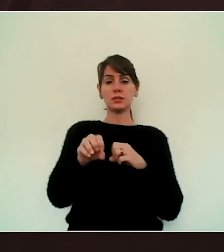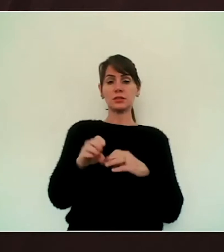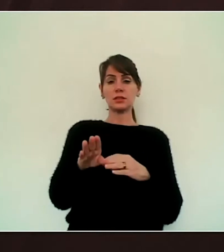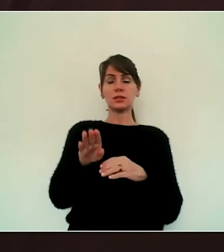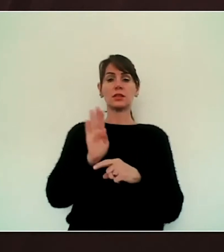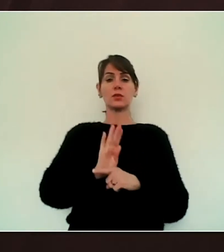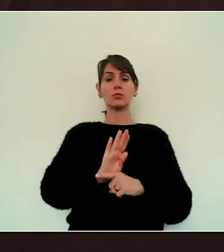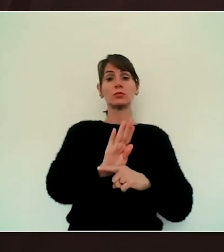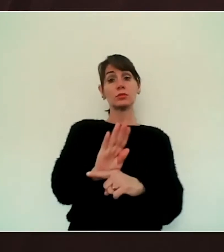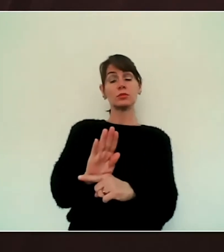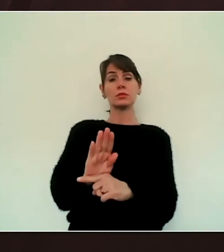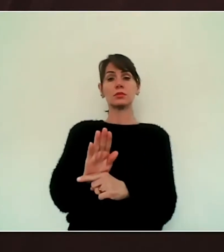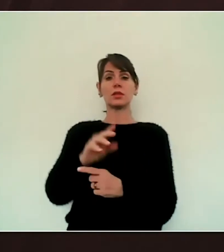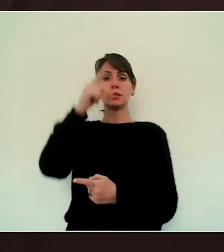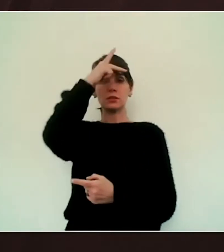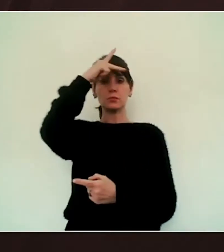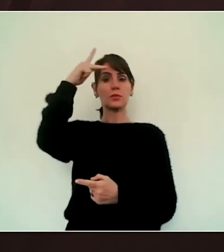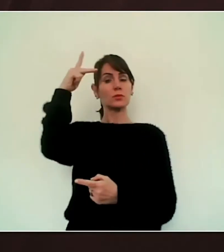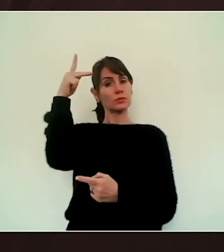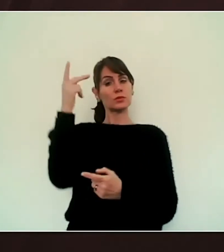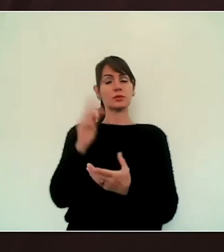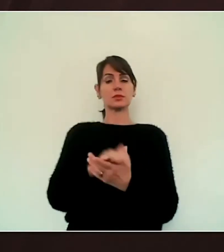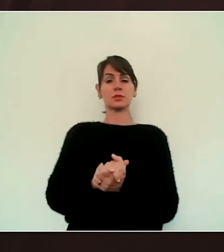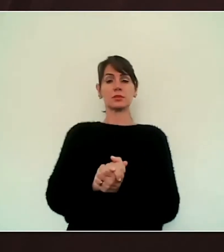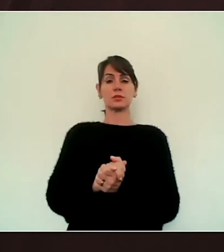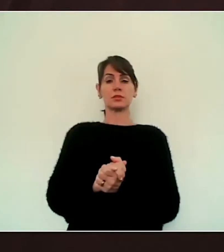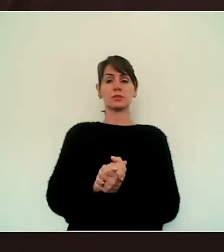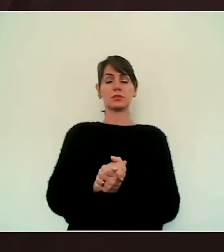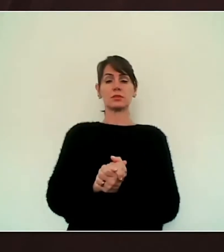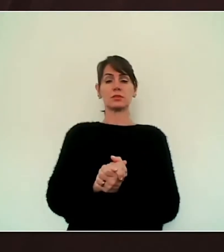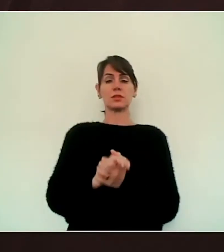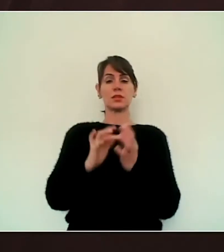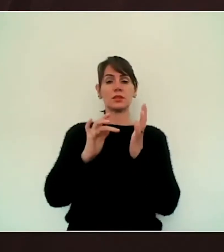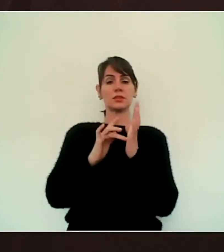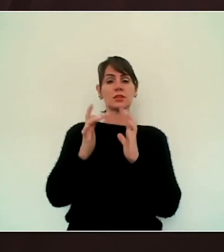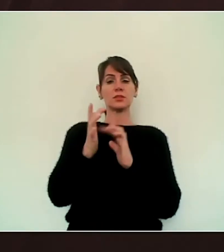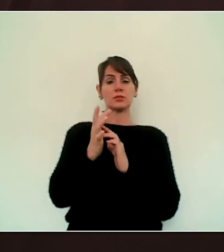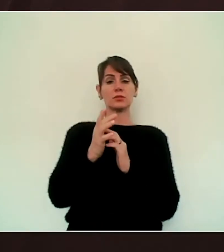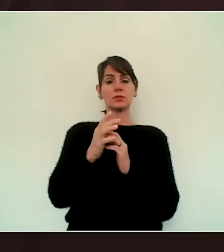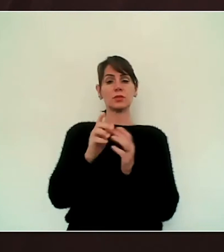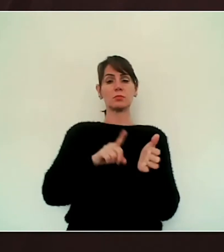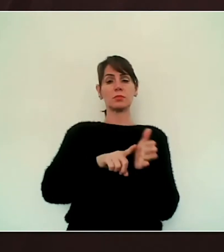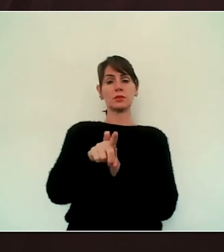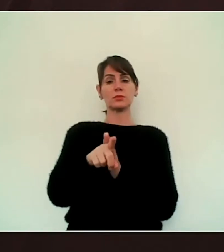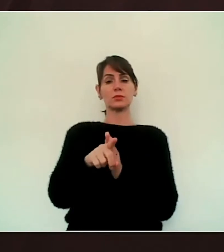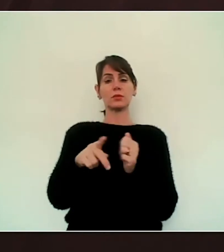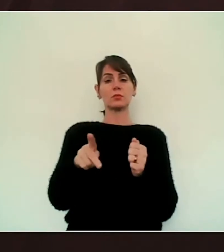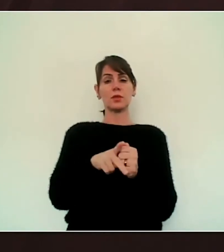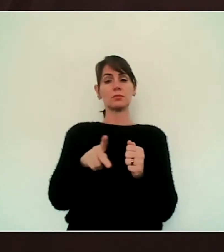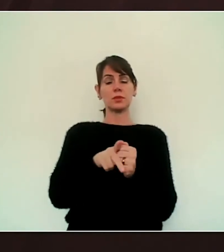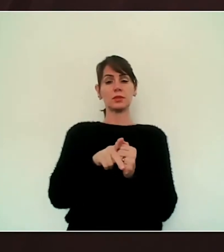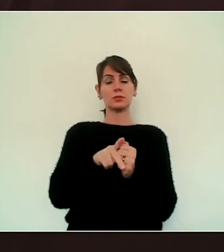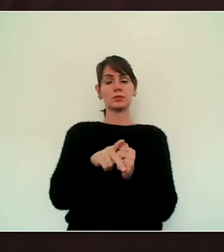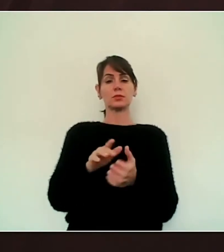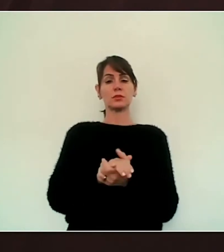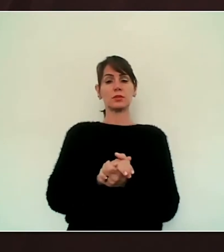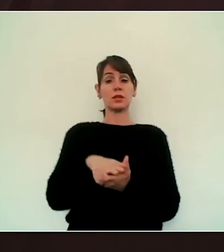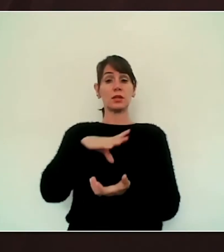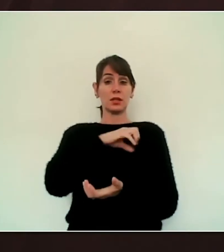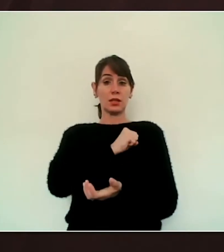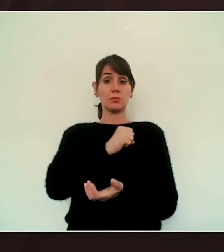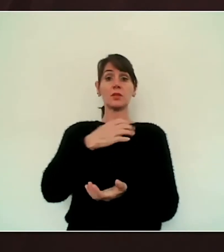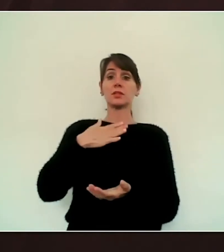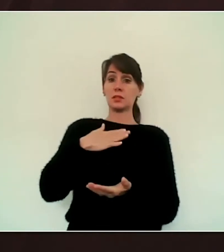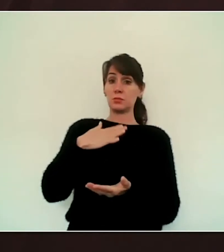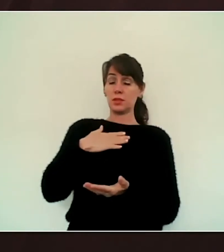me amas, Jesus perguntou para o apóstolo Pedro, tu me amas mais do que estes outros? Sim, Senhor, tu sabes que eu te amo.